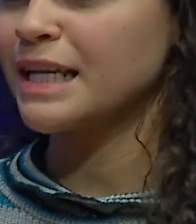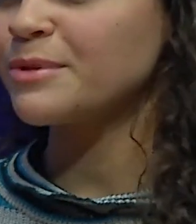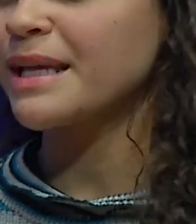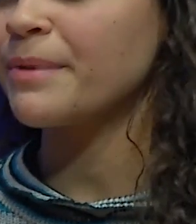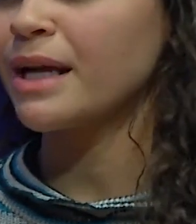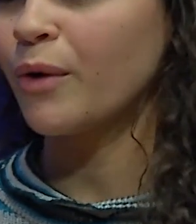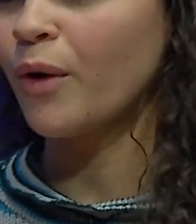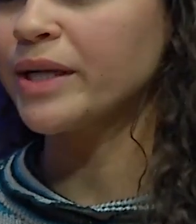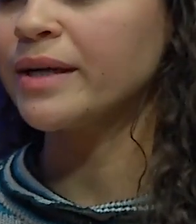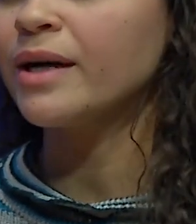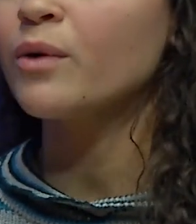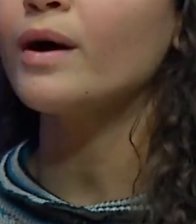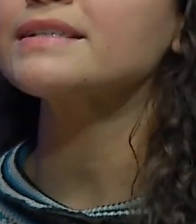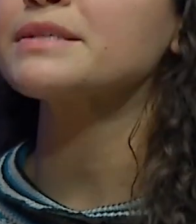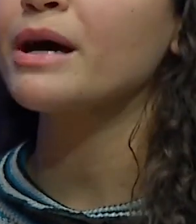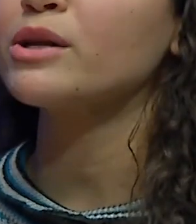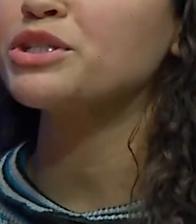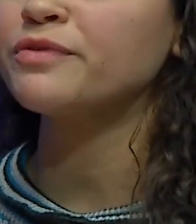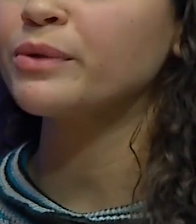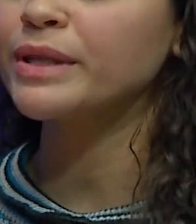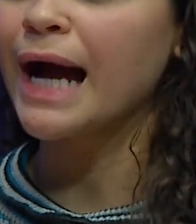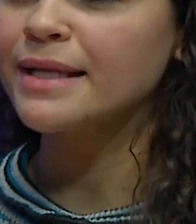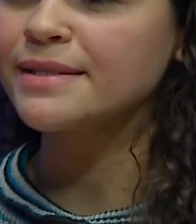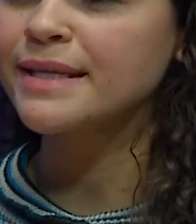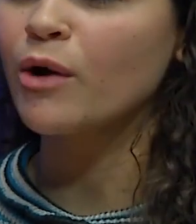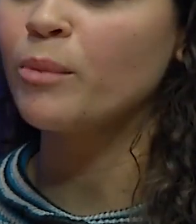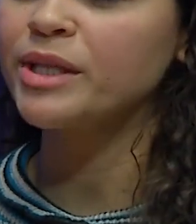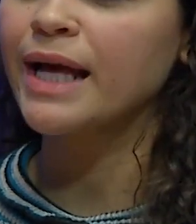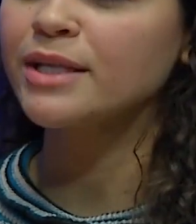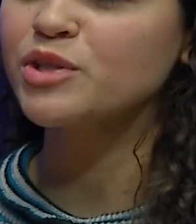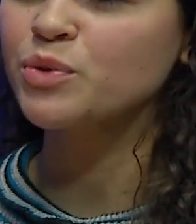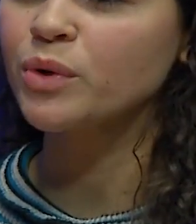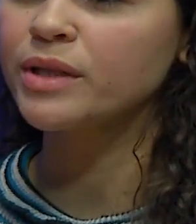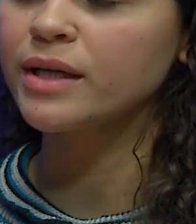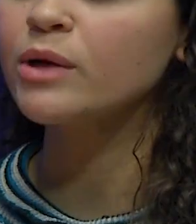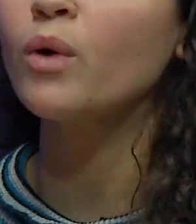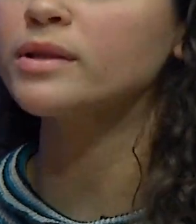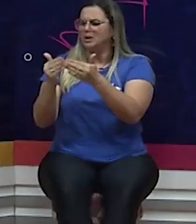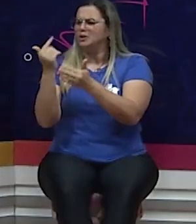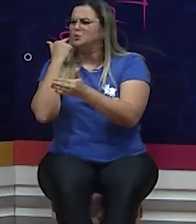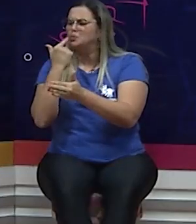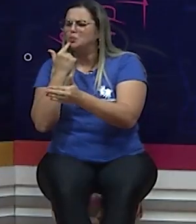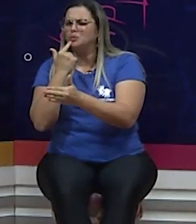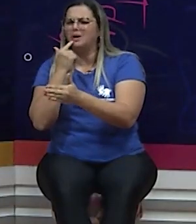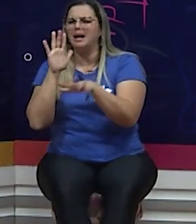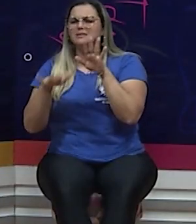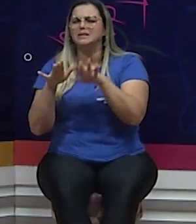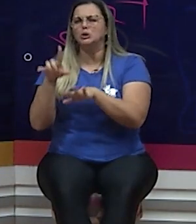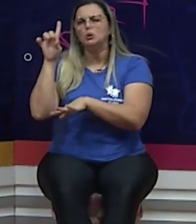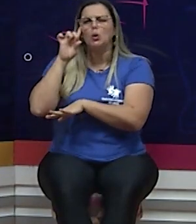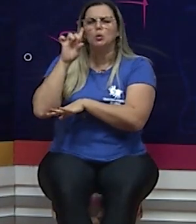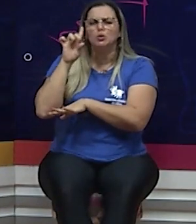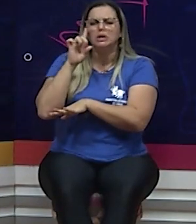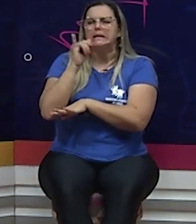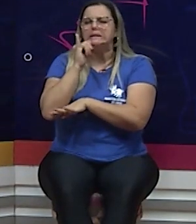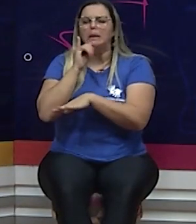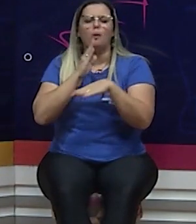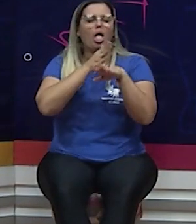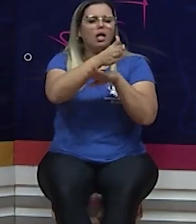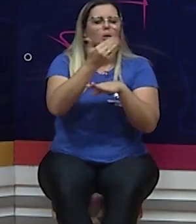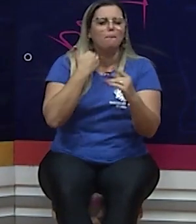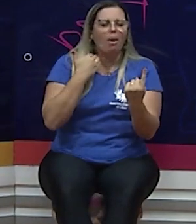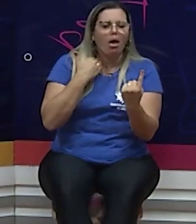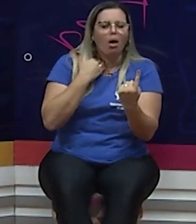Nós queríamos saber agora quais as maiores dificuldades que a comunidade surda encontra no seu cotidiano. Talvez assim, para ir num